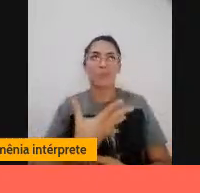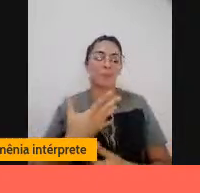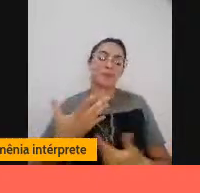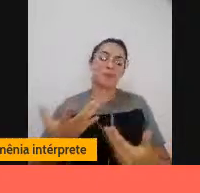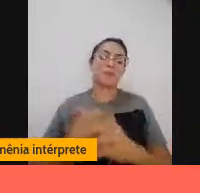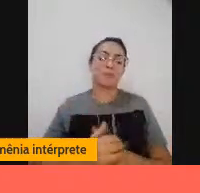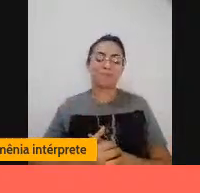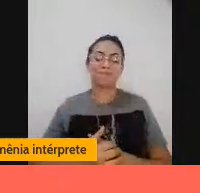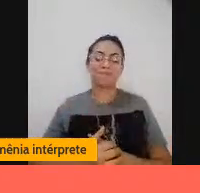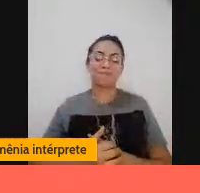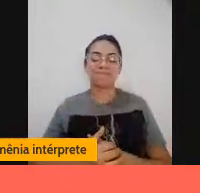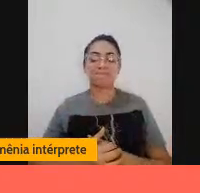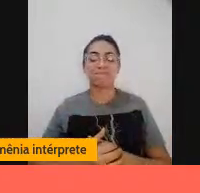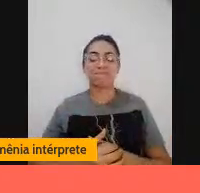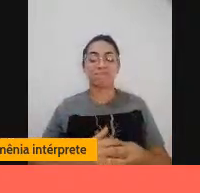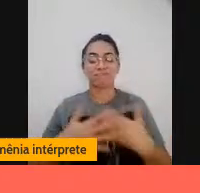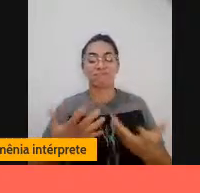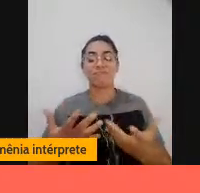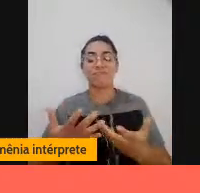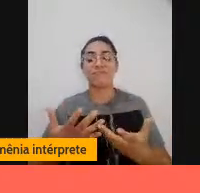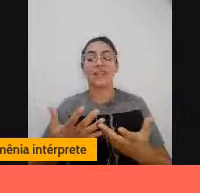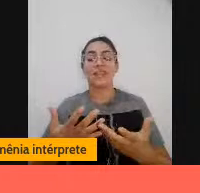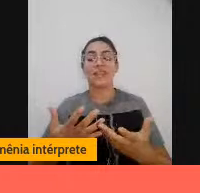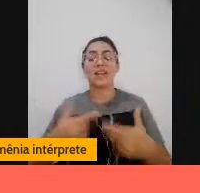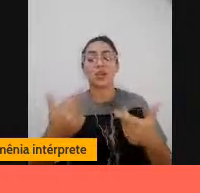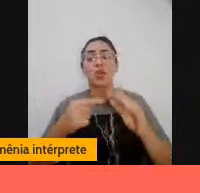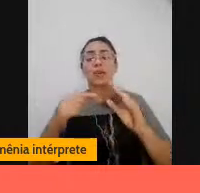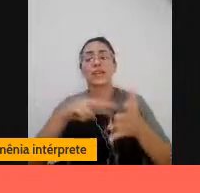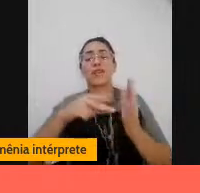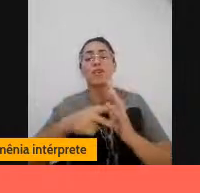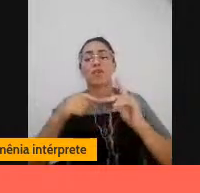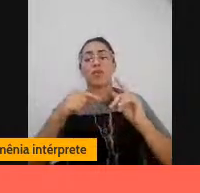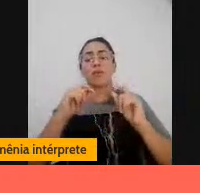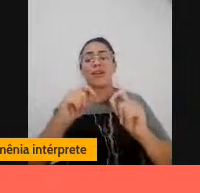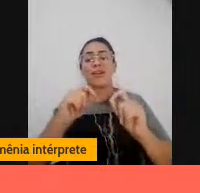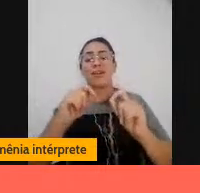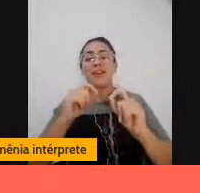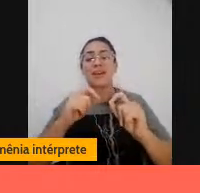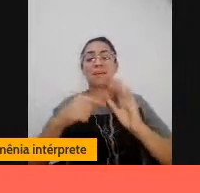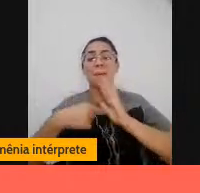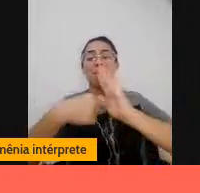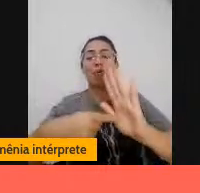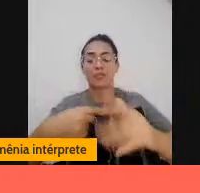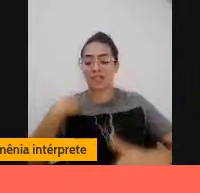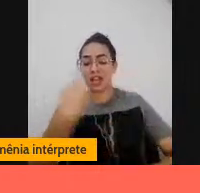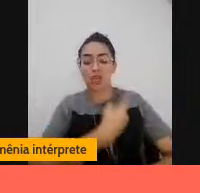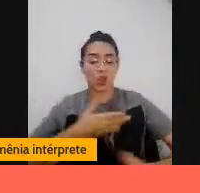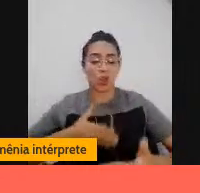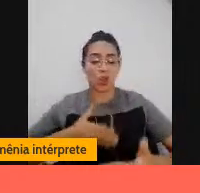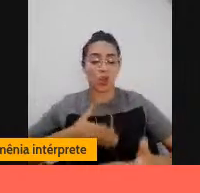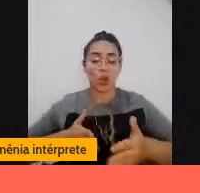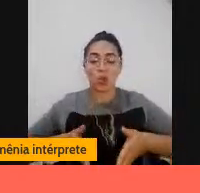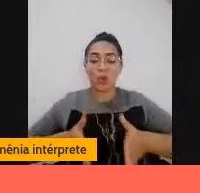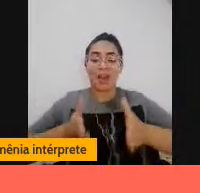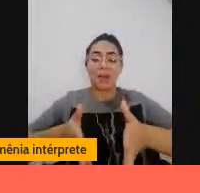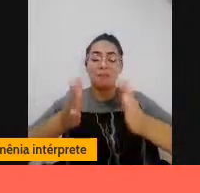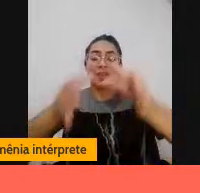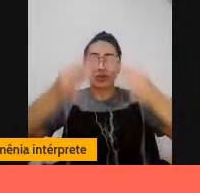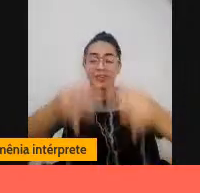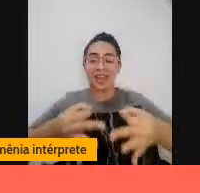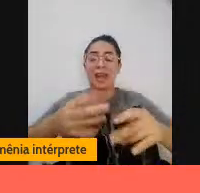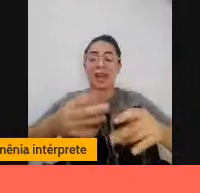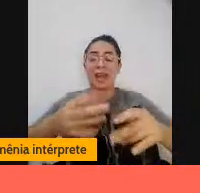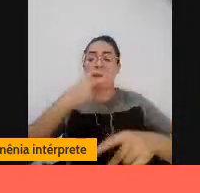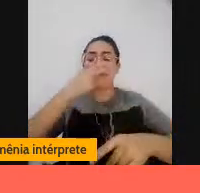acho que isso só ratifica que nós estamos no caminho certo. Mesmo com tudo dando errado,